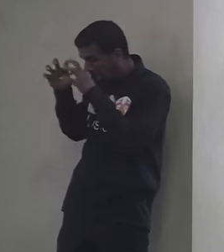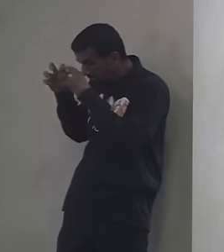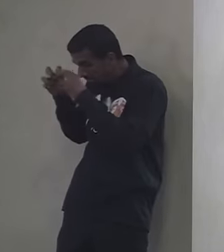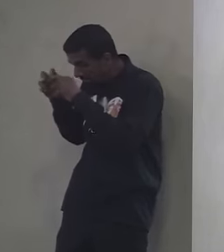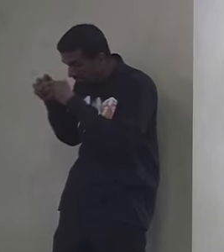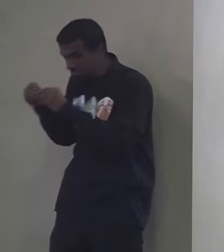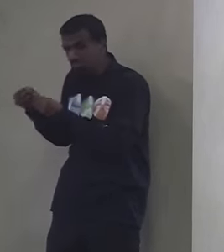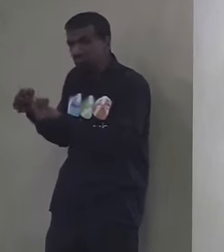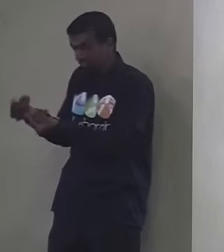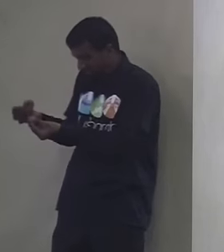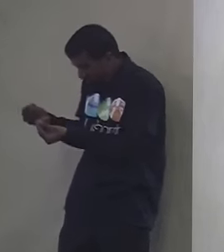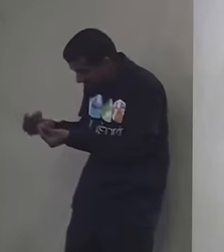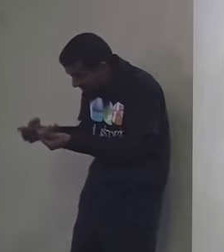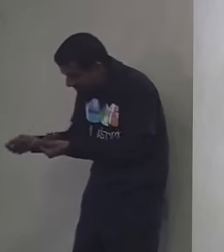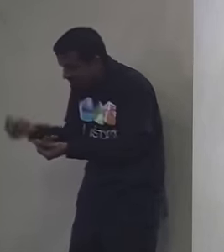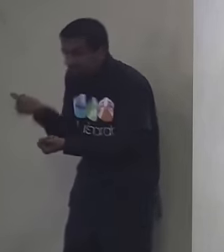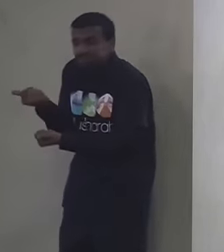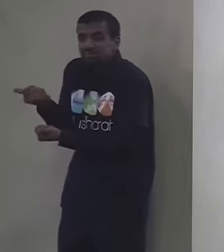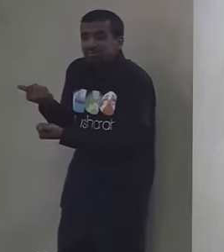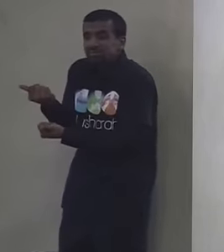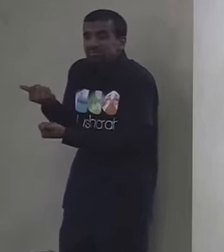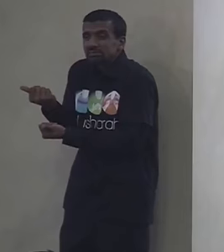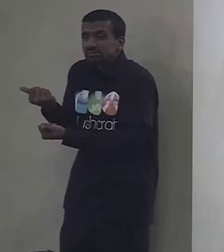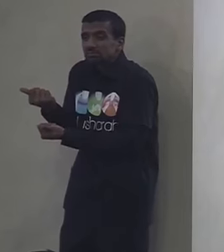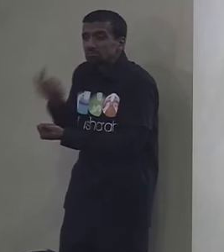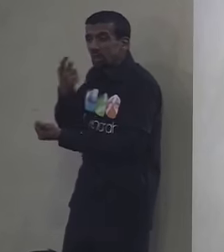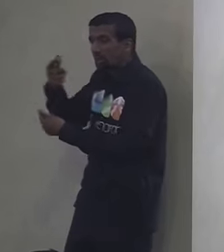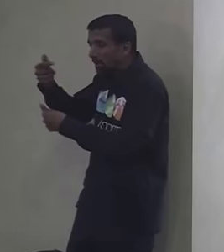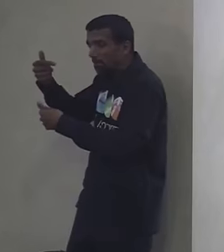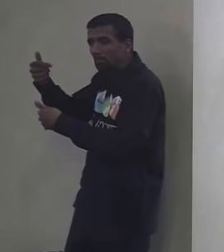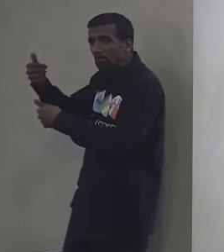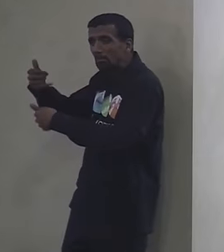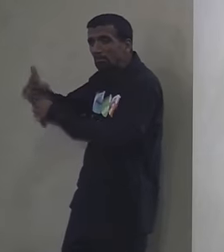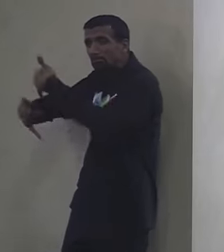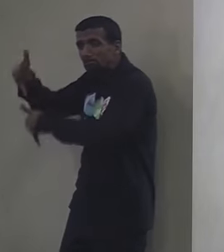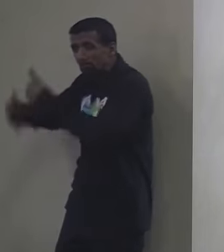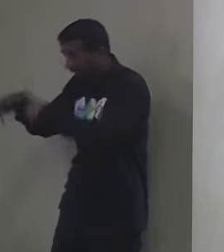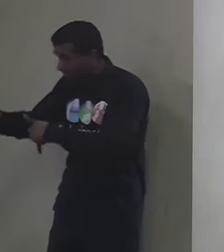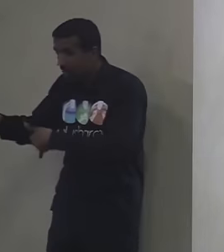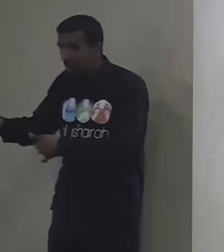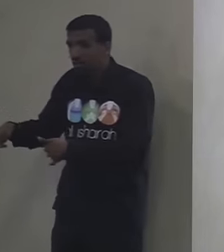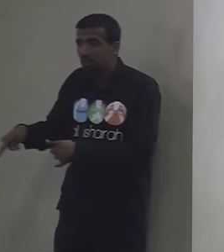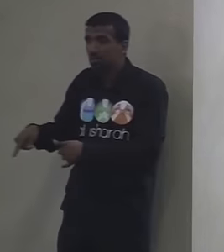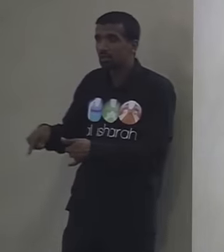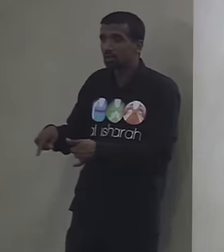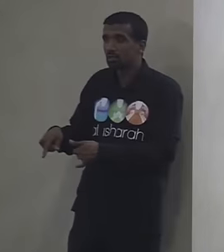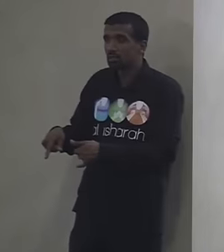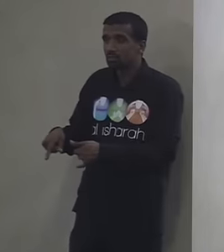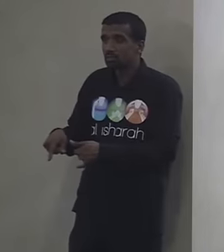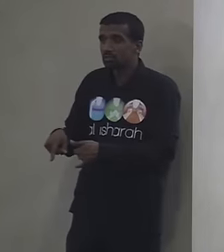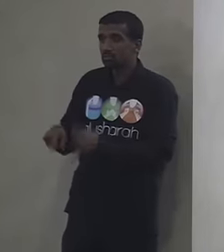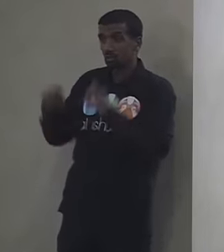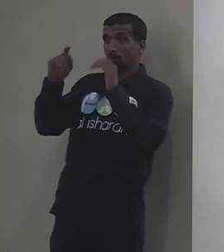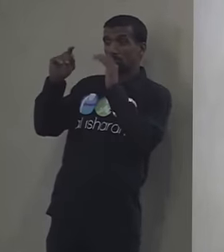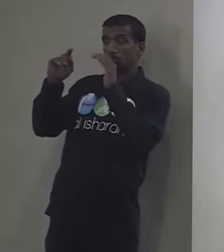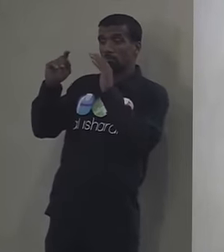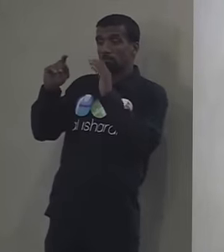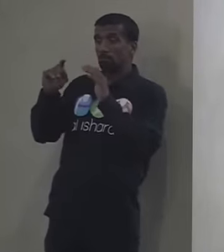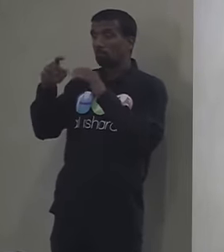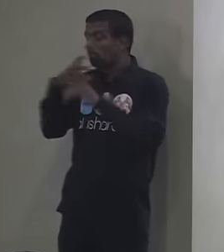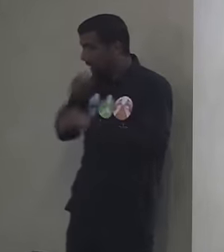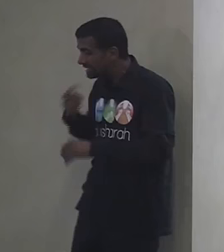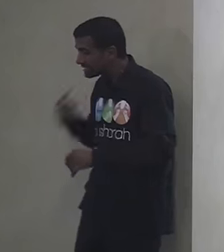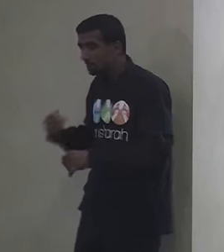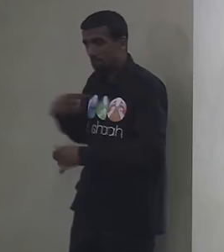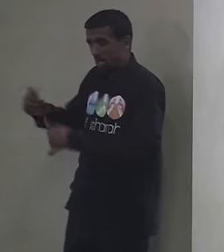least drink, you know, the milk, draw from the animals. فَذَبَحَ لَهُمْ. So they drank the milk and he slaughtered the